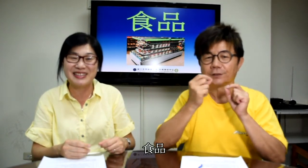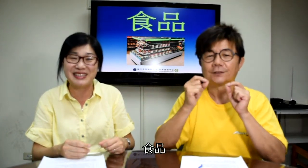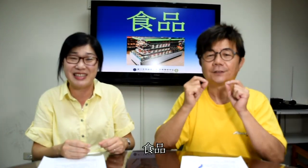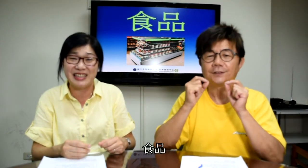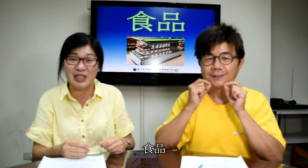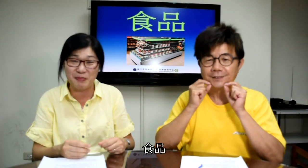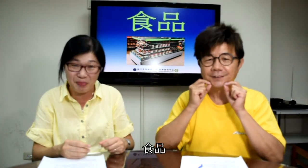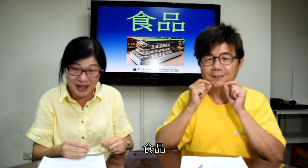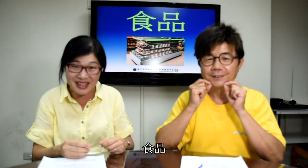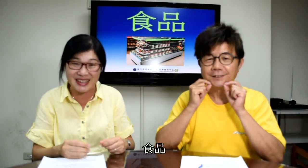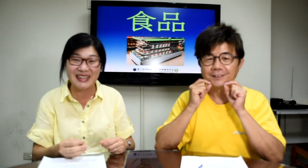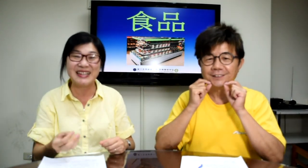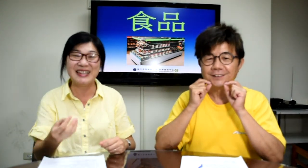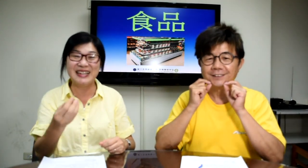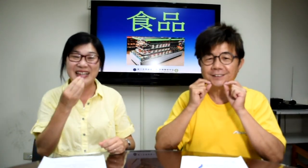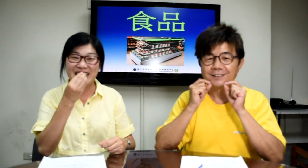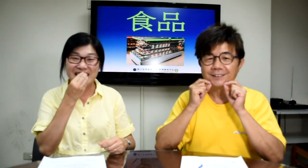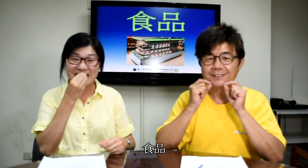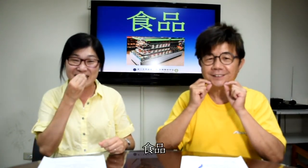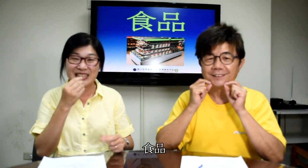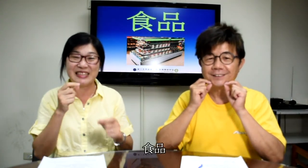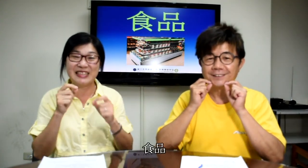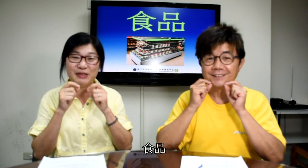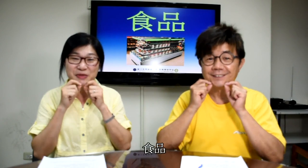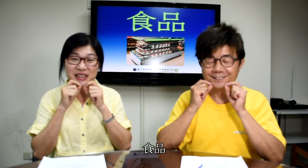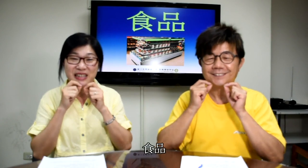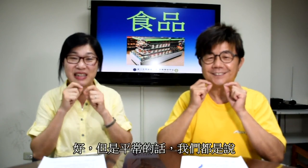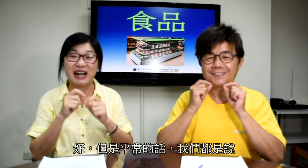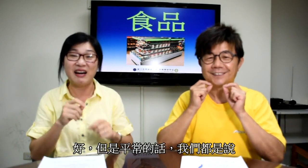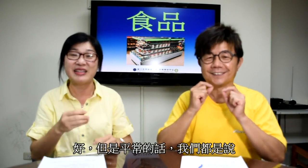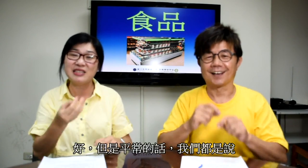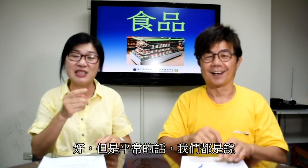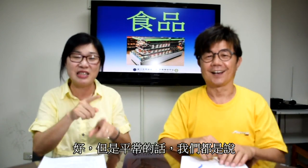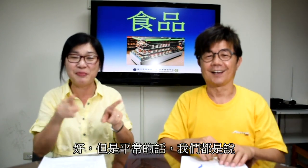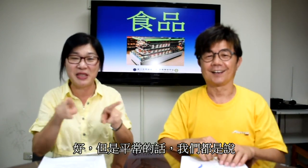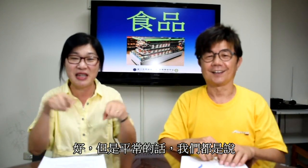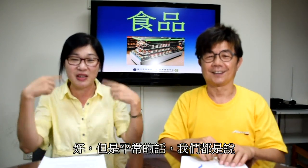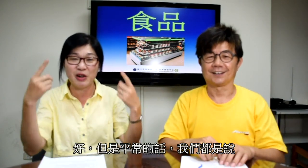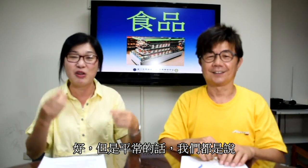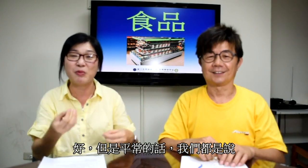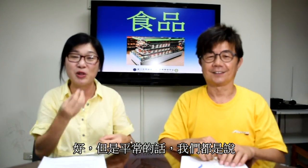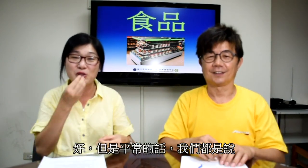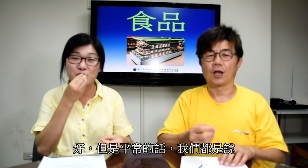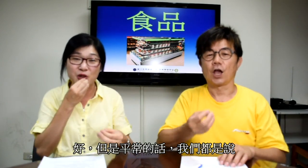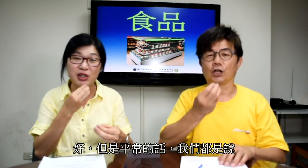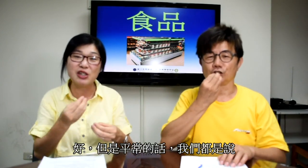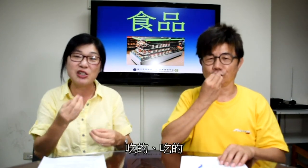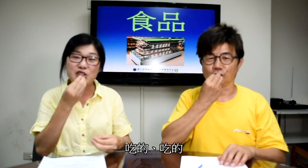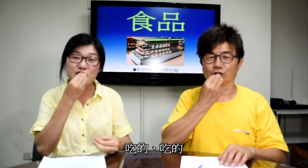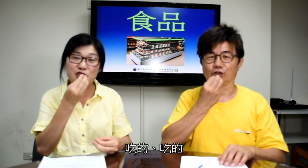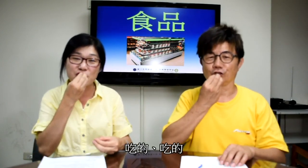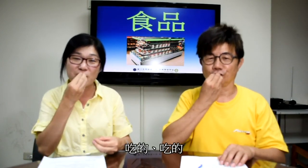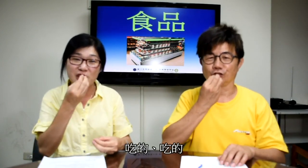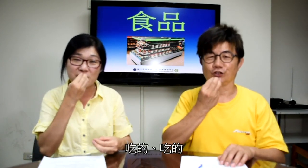食品食品。好，但是平常的话我们都是说吃的吃